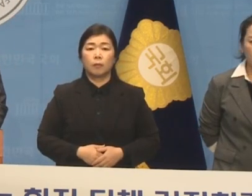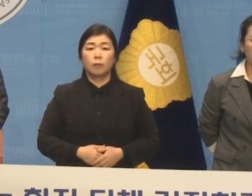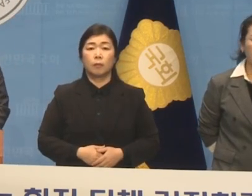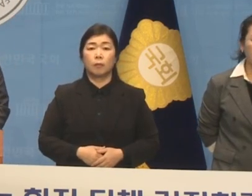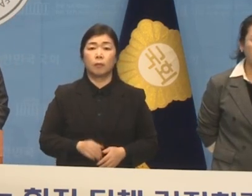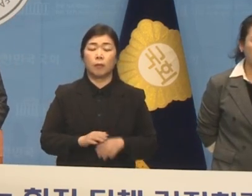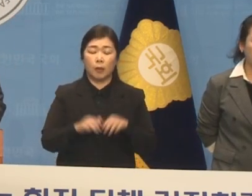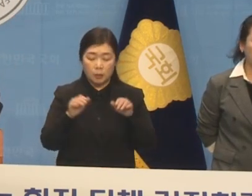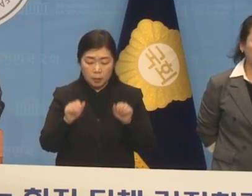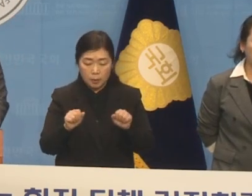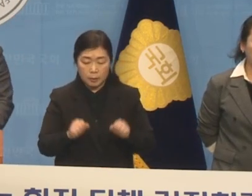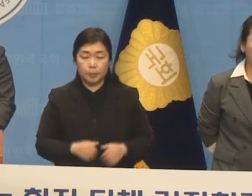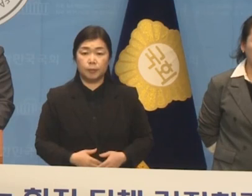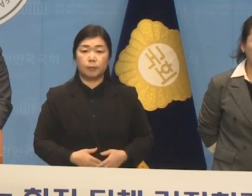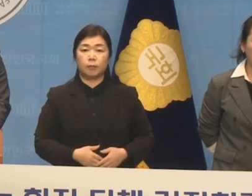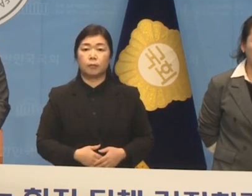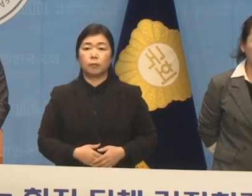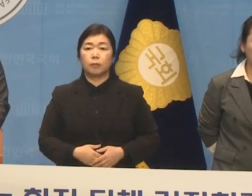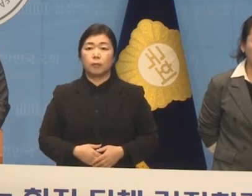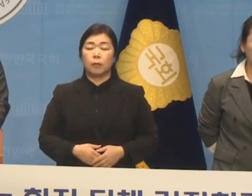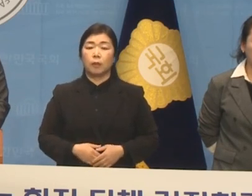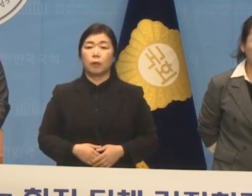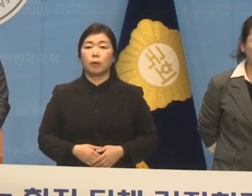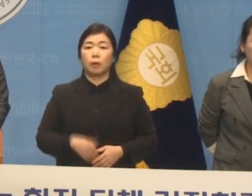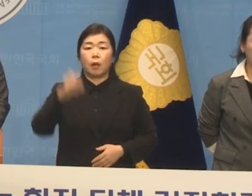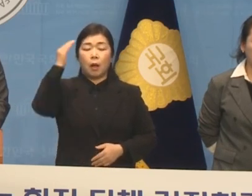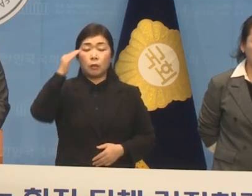네, 안녕하십니까. 우선